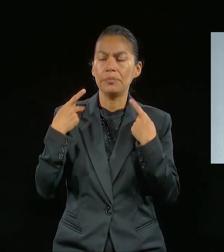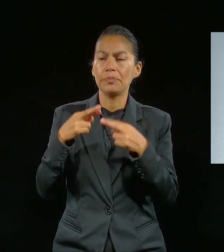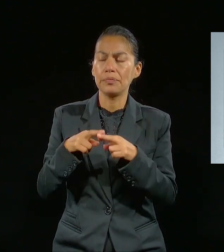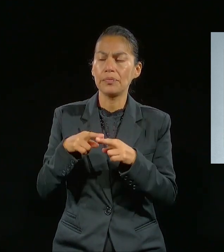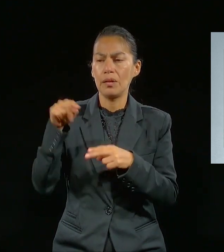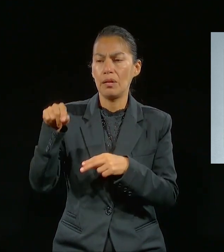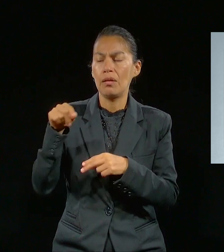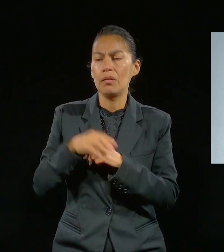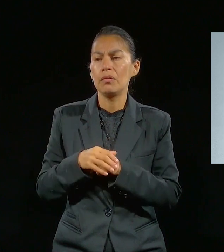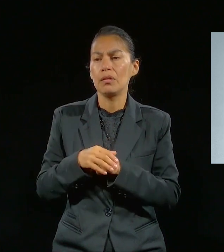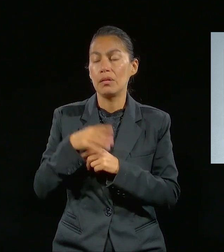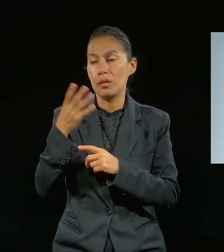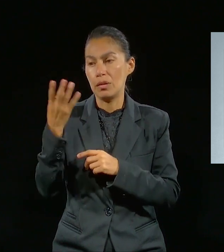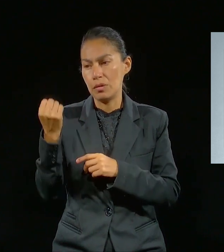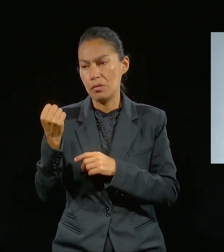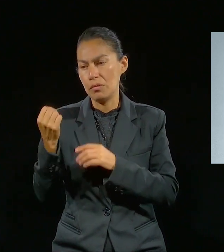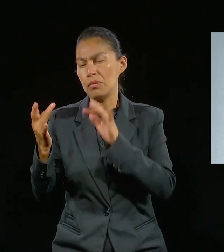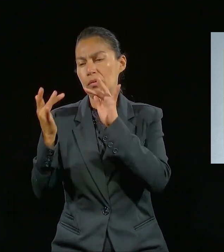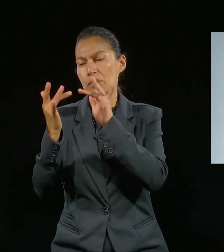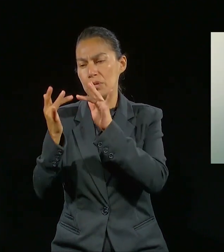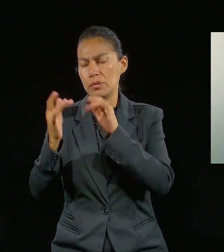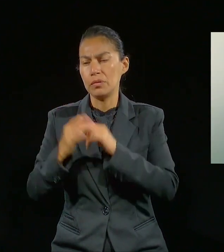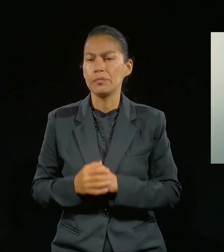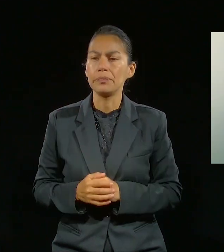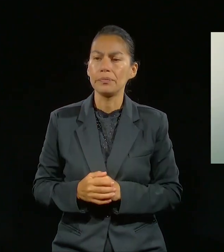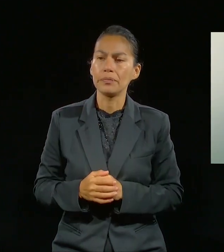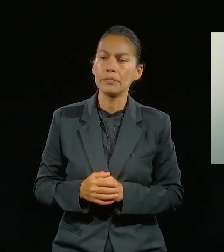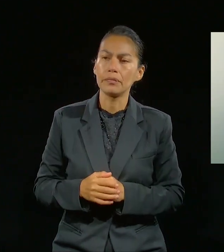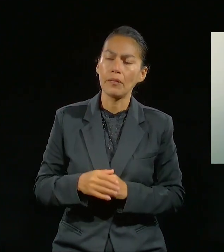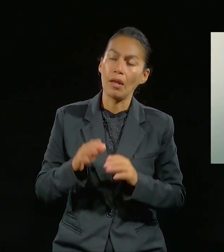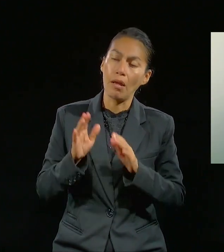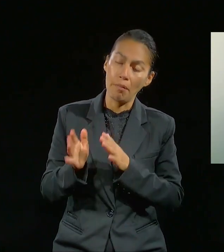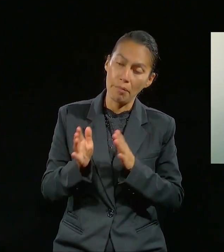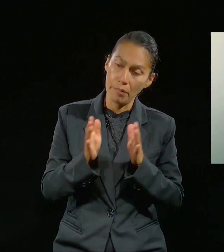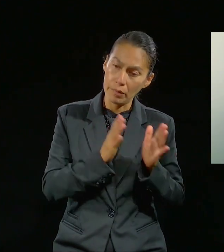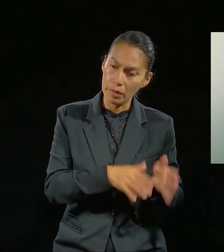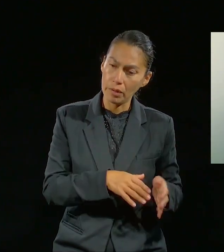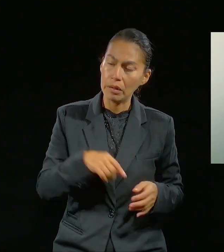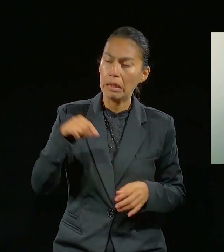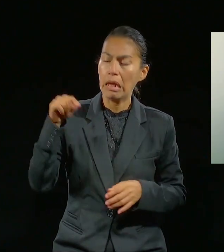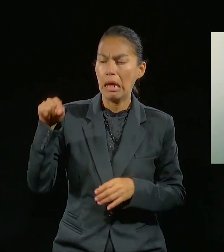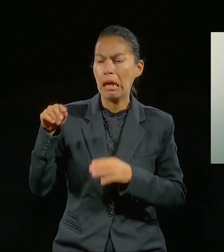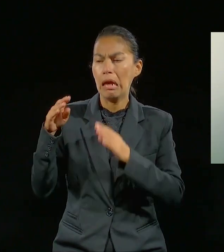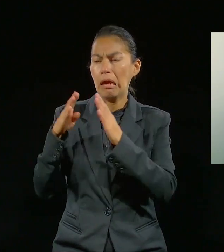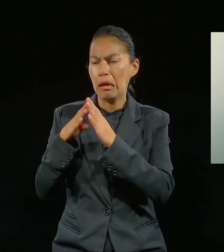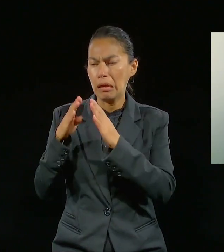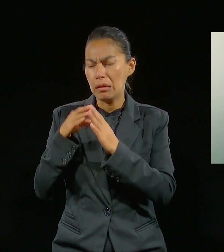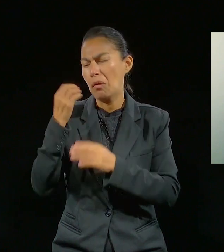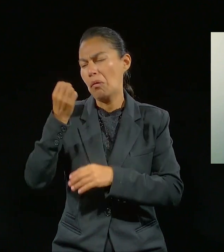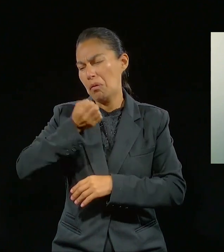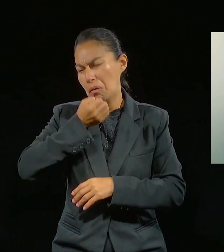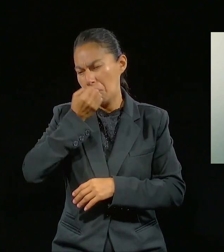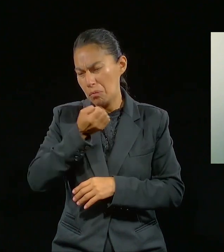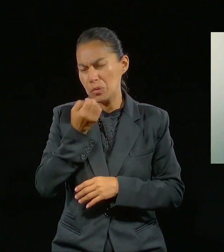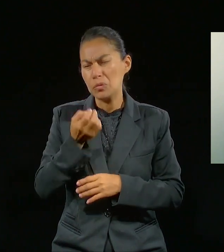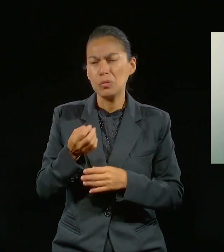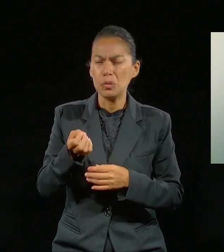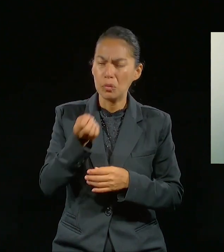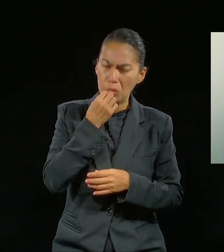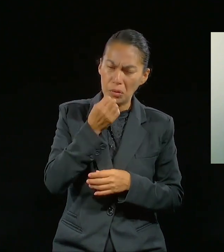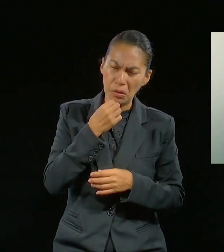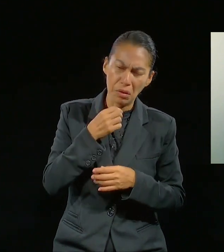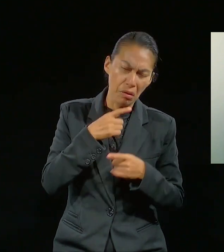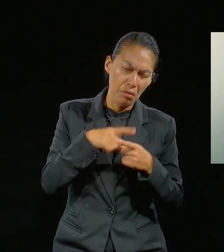Y tenemos otro devocional a las 9. Y luego, aparte, en la casa de usted oramos también para la